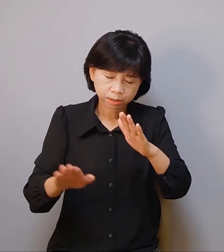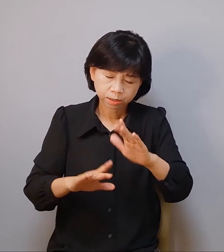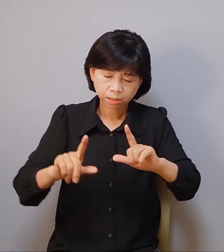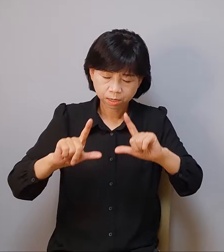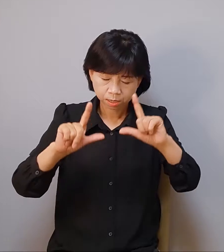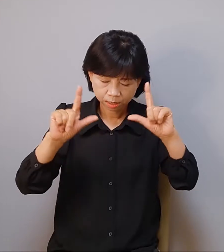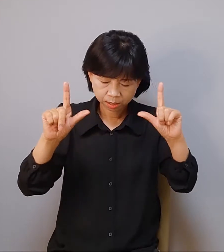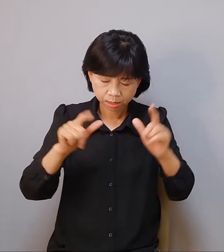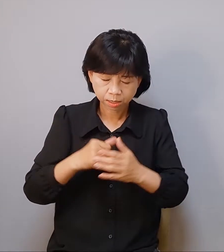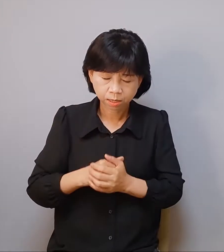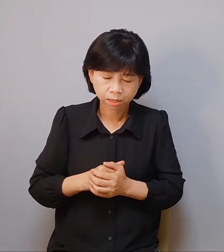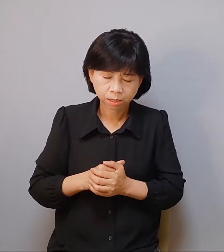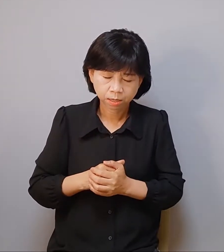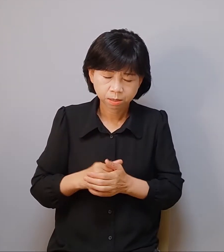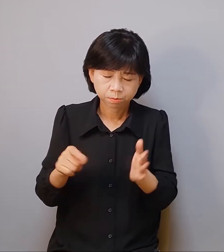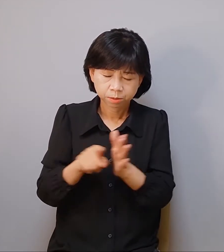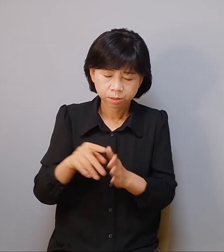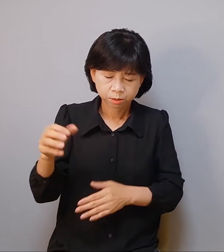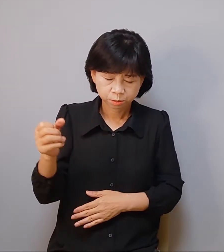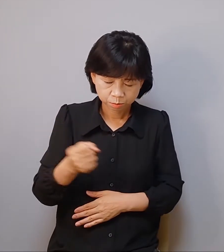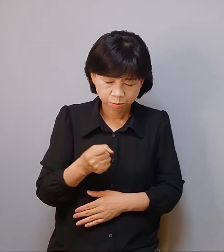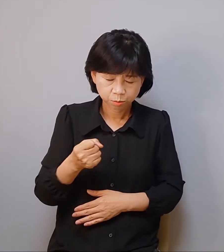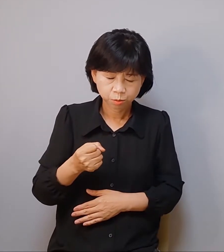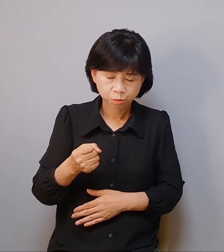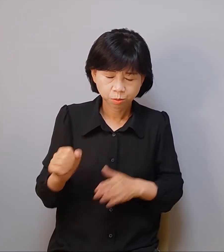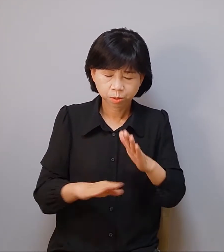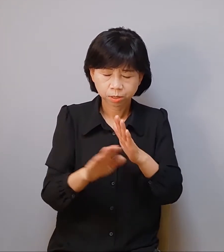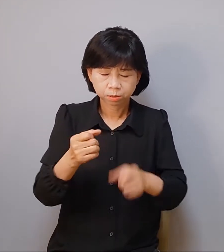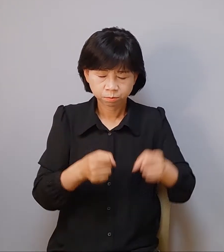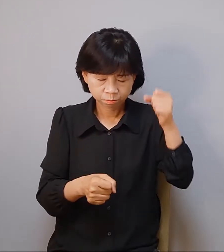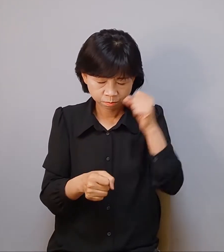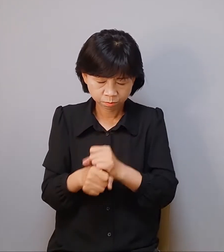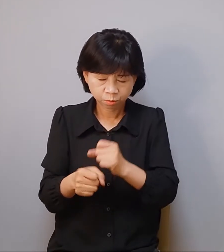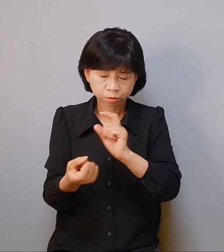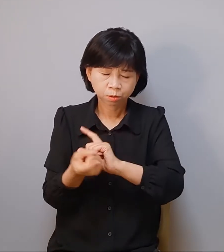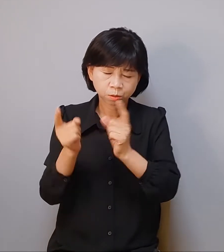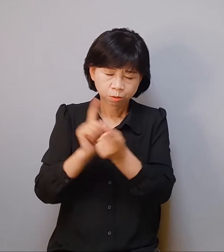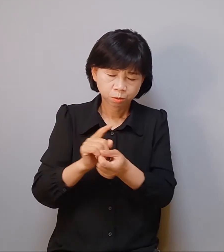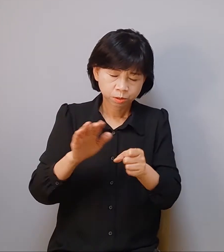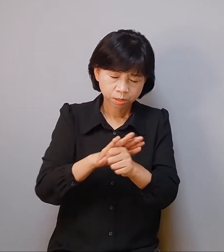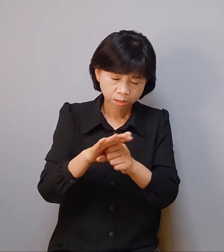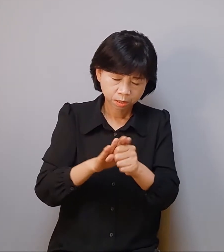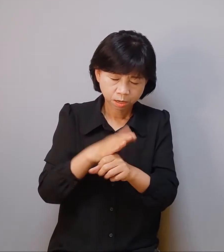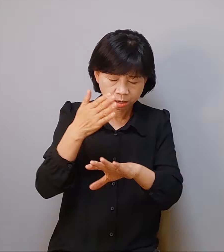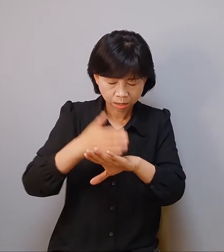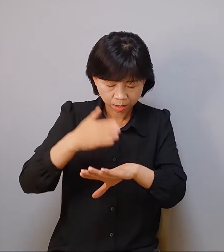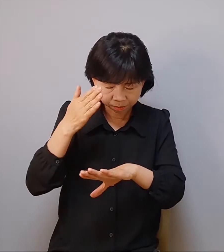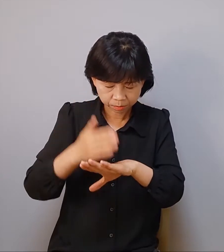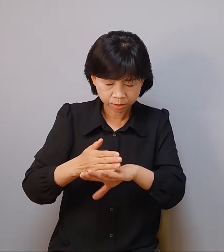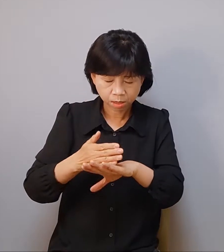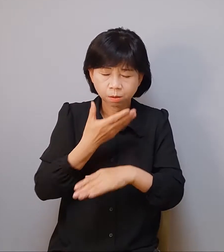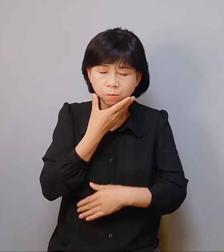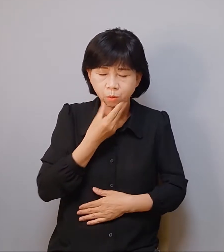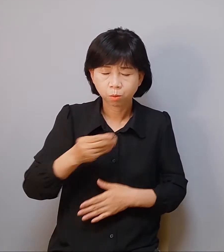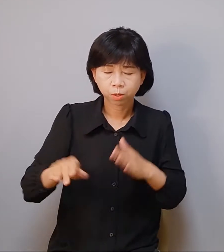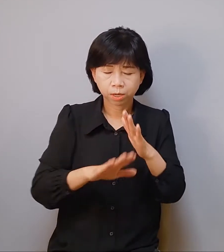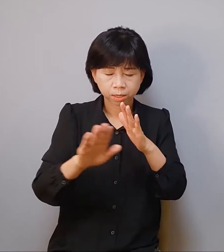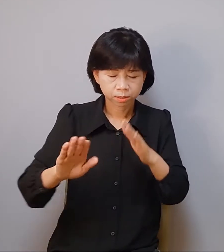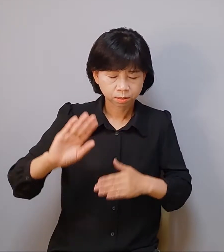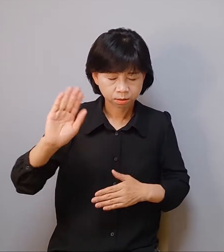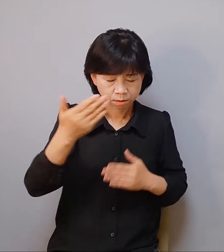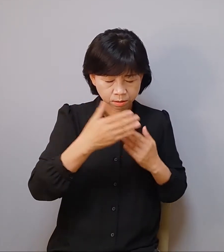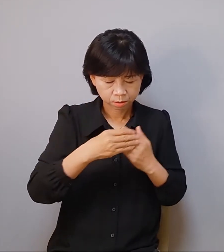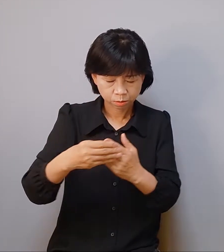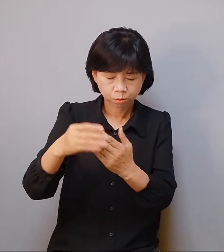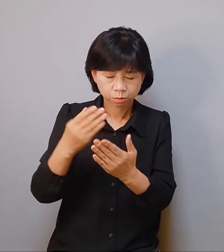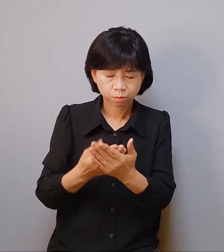각 가정마다 믿음으로 가정이 회복되게 하시고 서로 사랑하며 감사하며 살아가는 복된 가정이 다 될 수 있도록